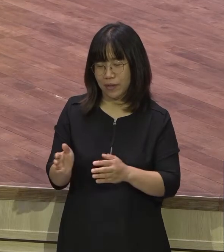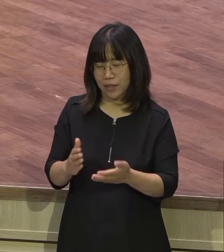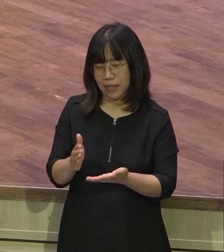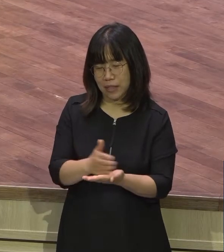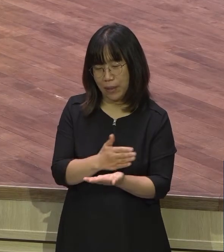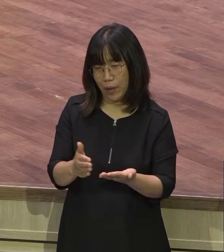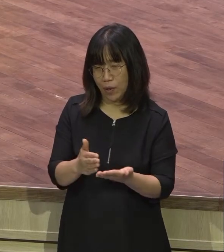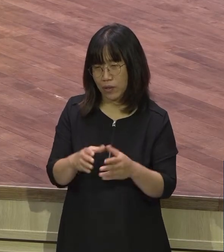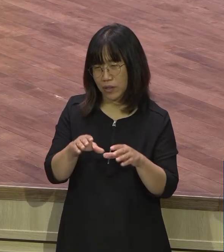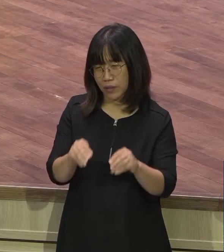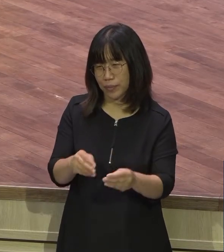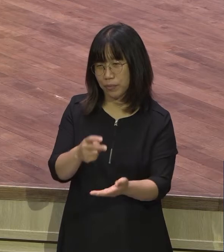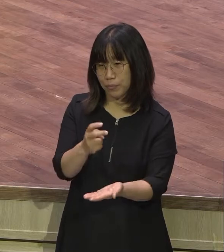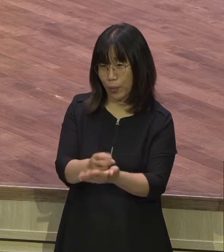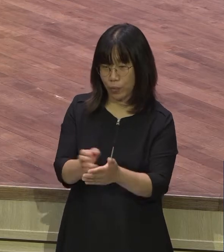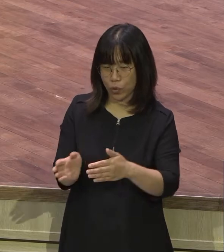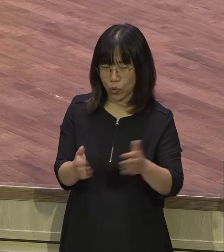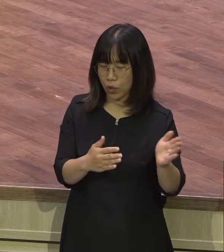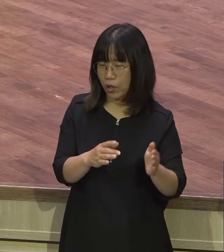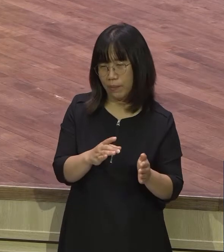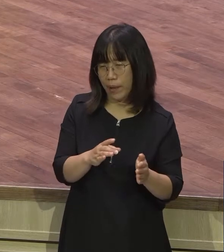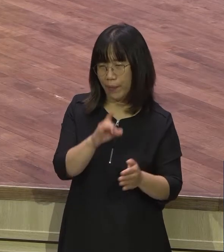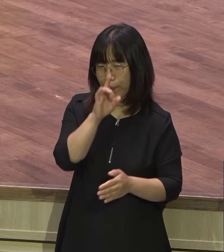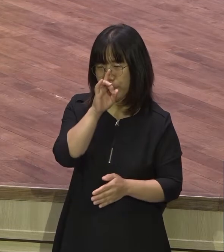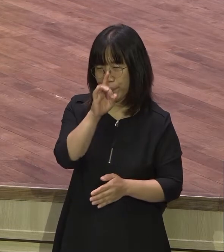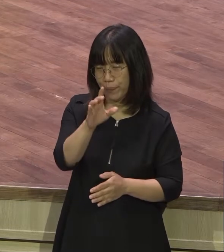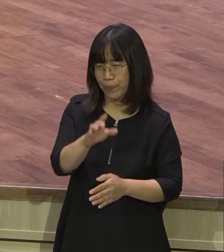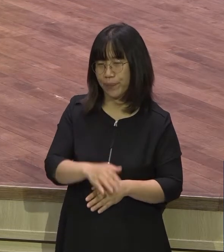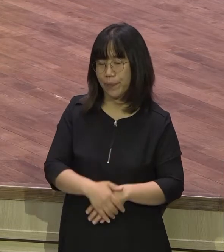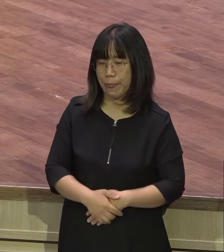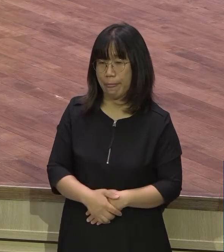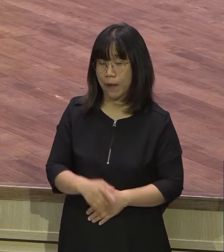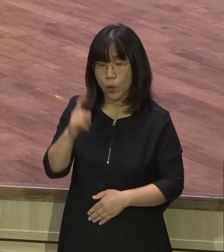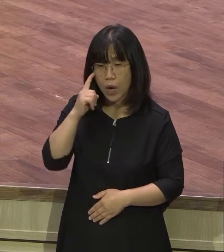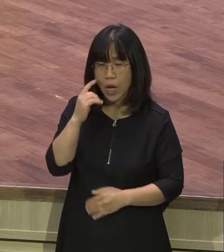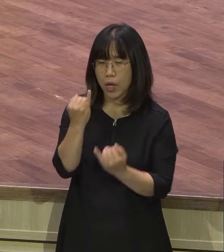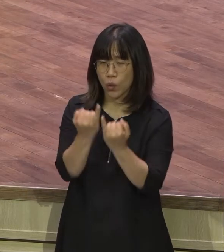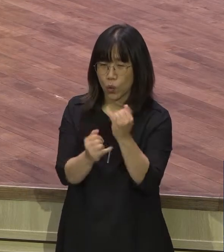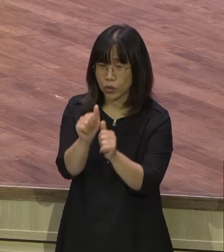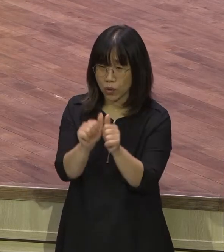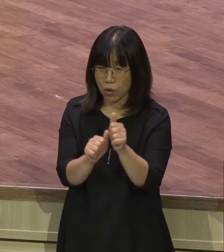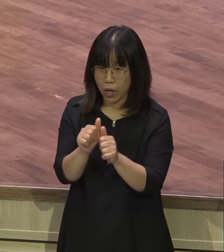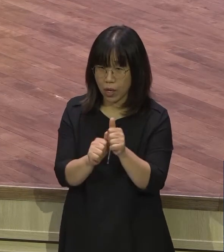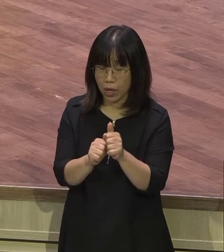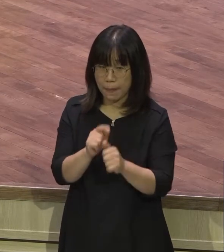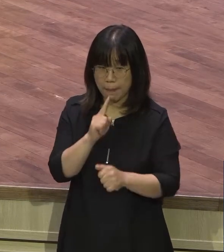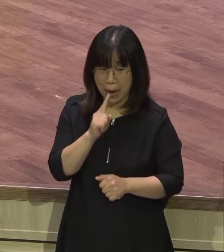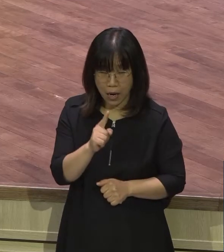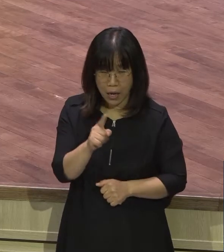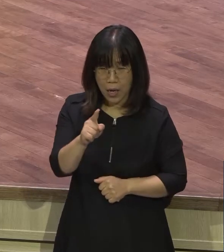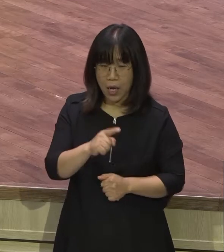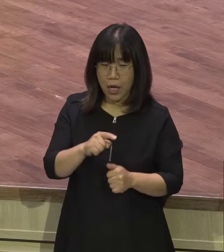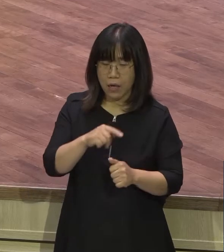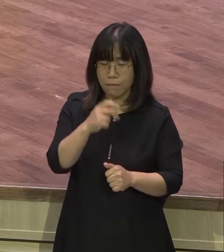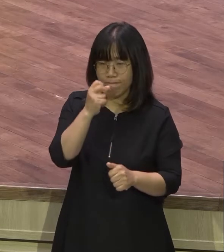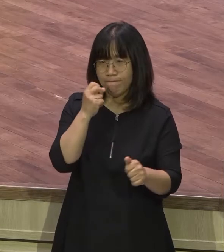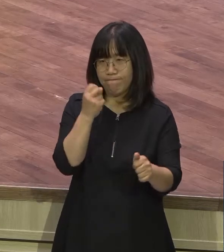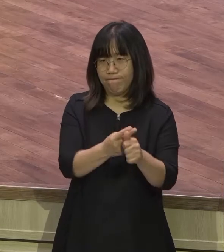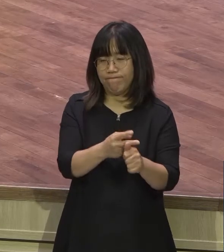못 돼서 그냥 막 전 세계가 난리예요 무조건 동성애 말하면 잡혀요 목사 잡혀 들어가요